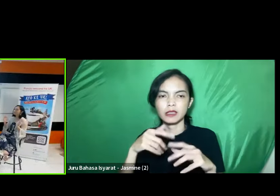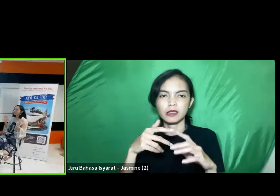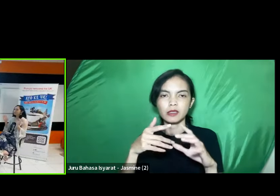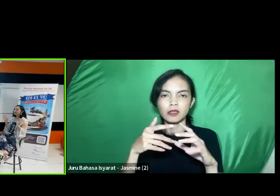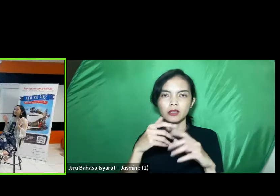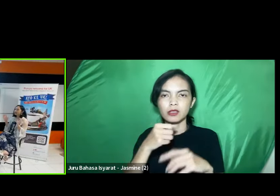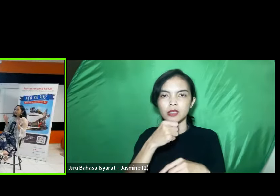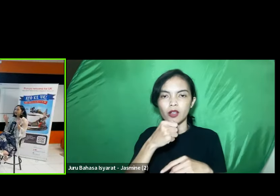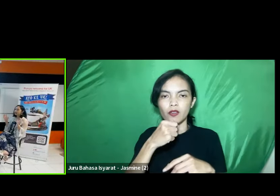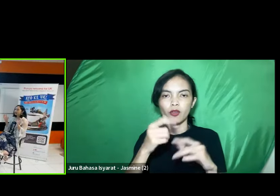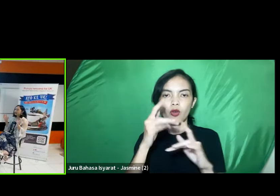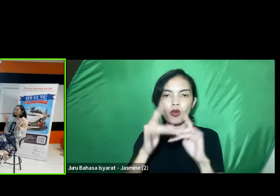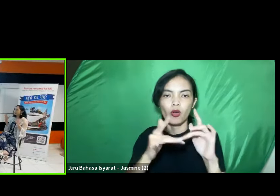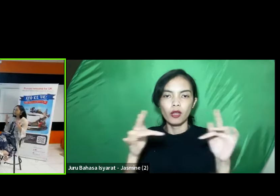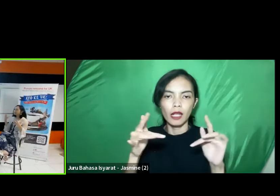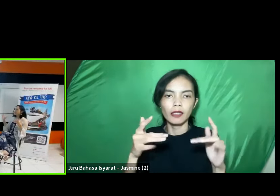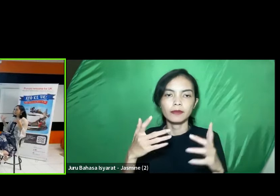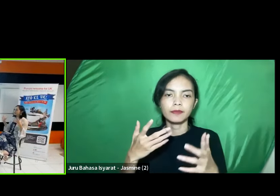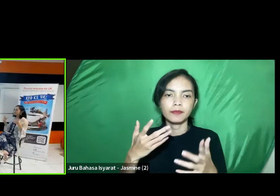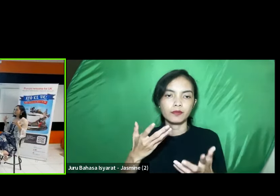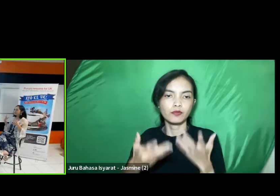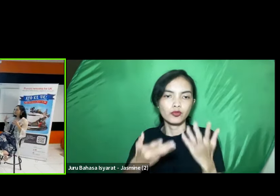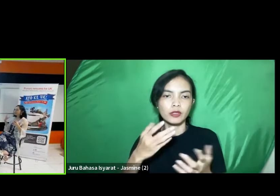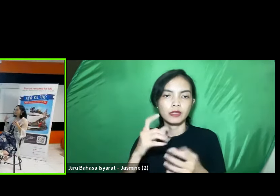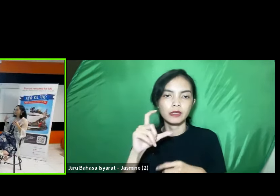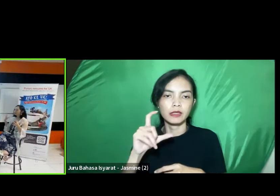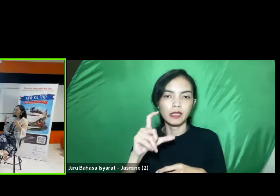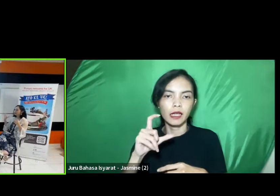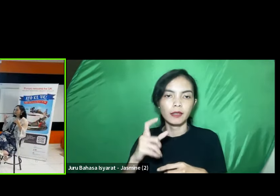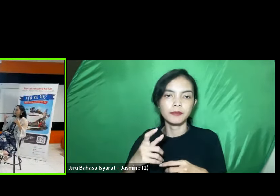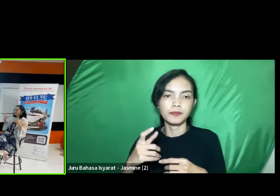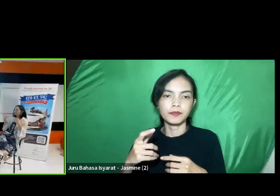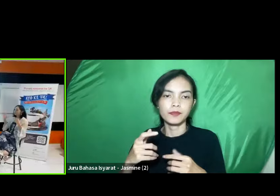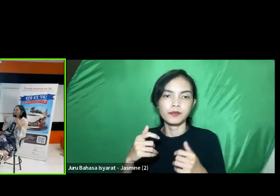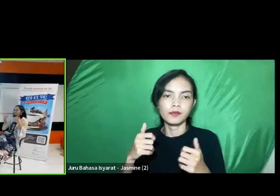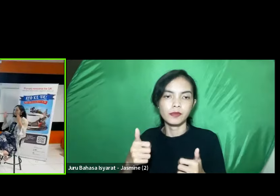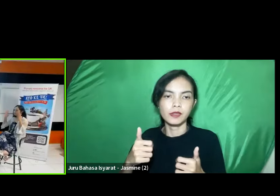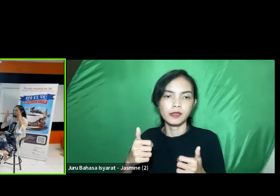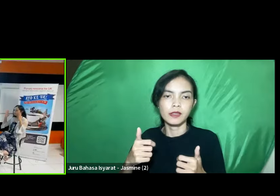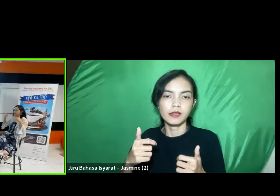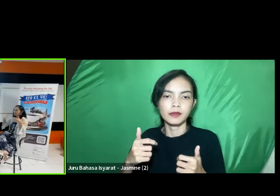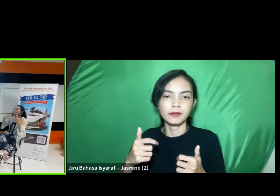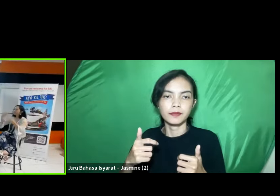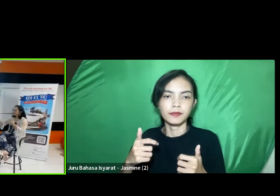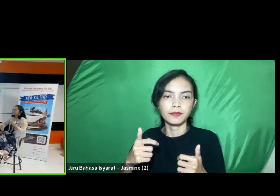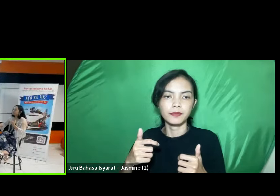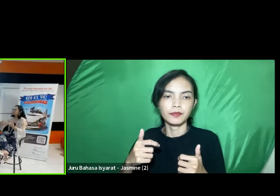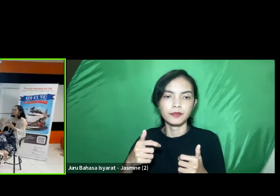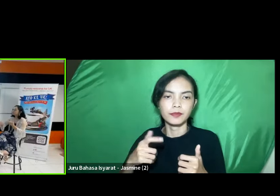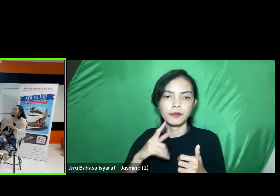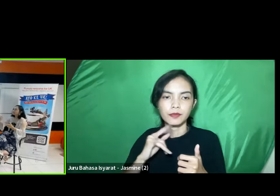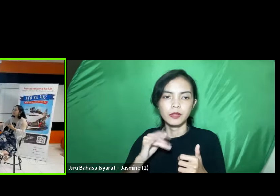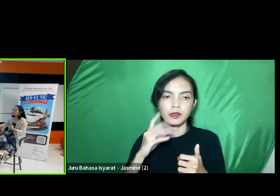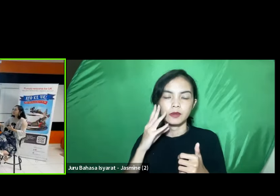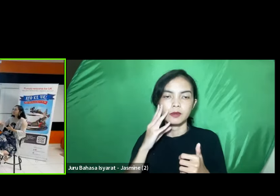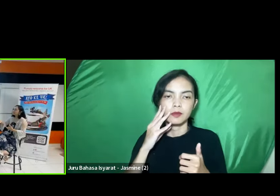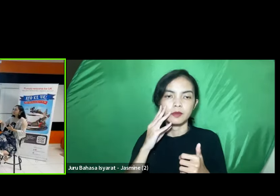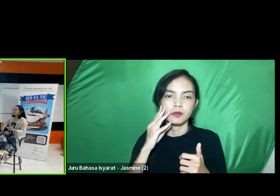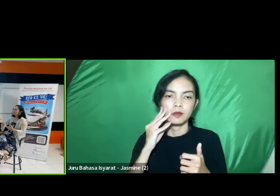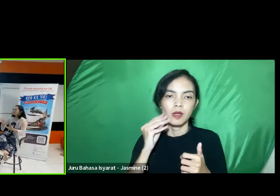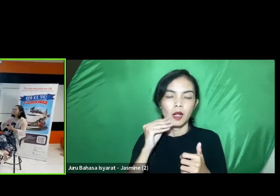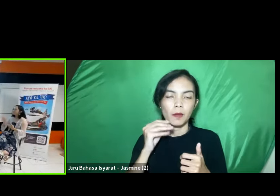gitu ya Jadi mungkin Apakah ada cara-cara yang supaya apa ya kayak experi interviewnya juga